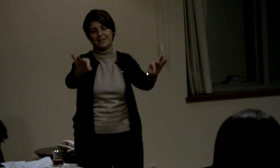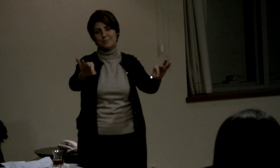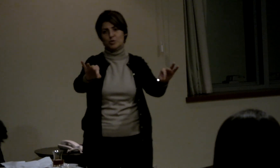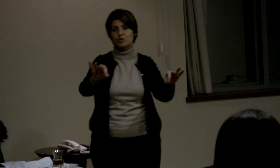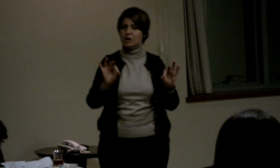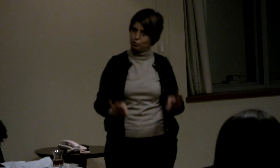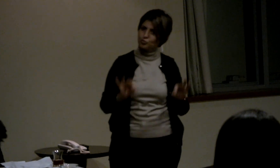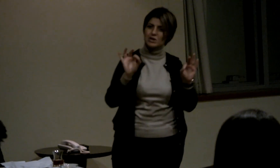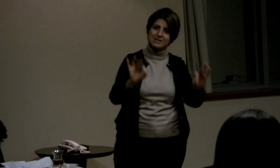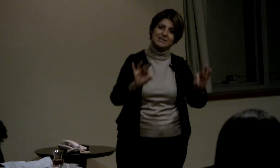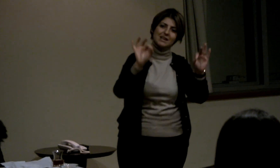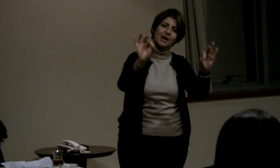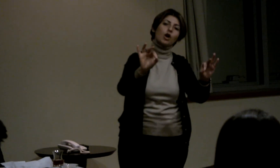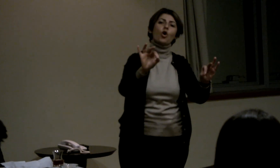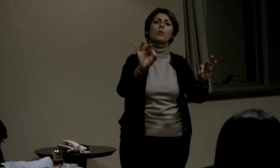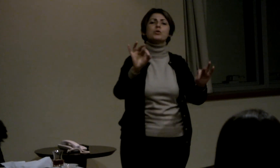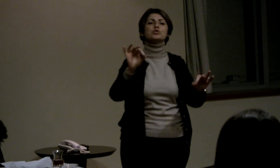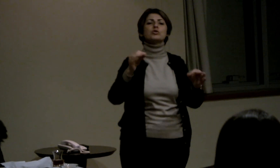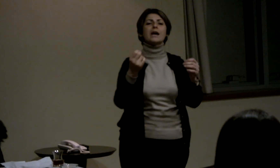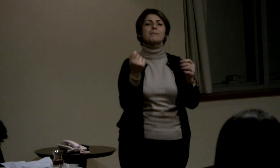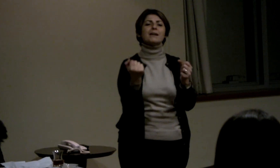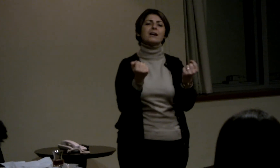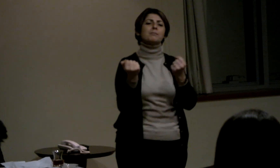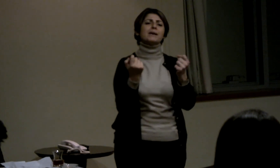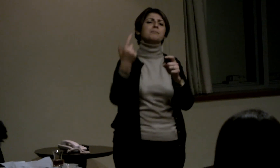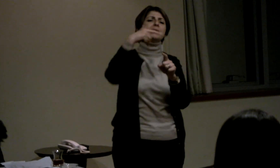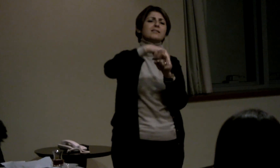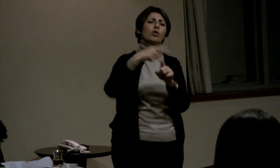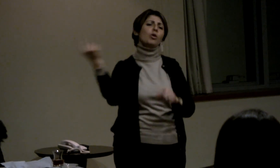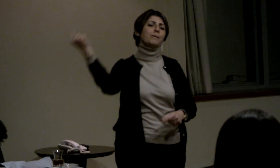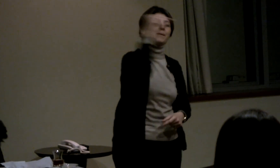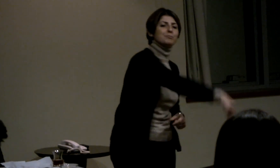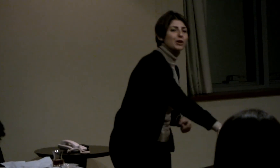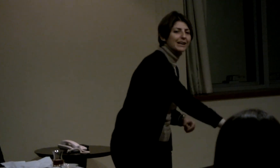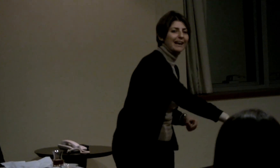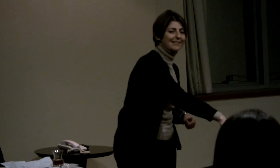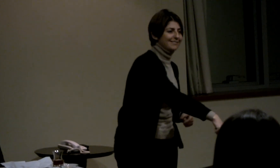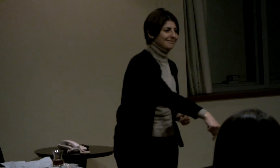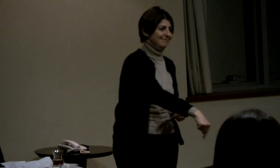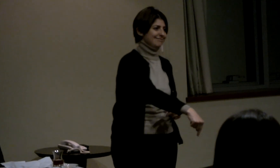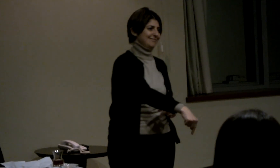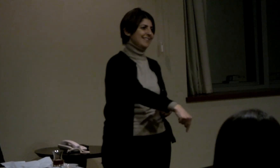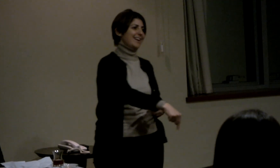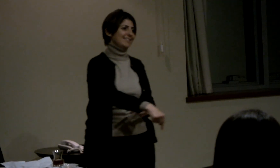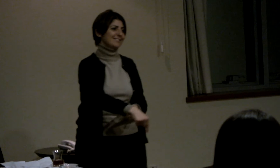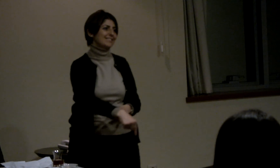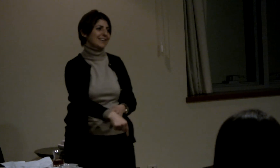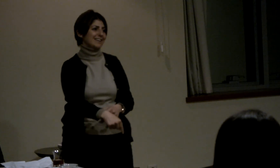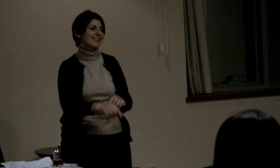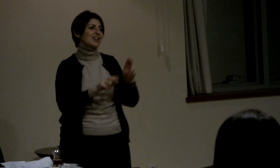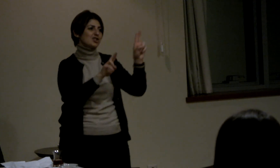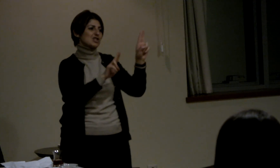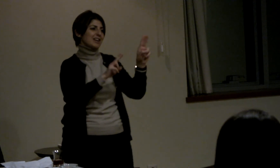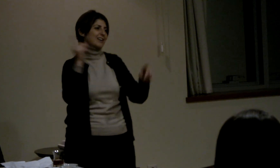noktalarımız olacak, duracağız. Öbür türlü hemen arabaya bin, hop hemen buraya gel. Yani direkt. Çanakkale'ye